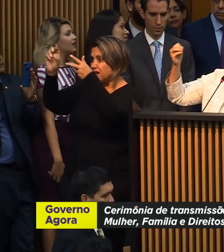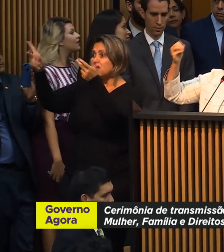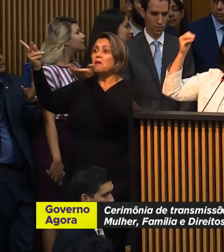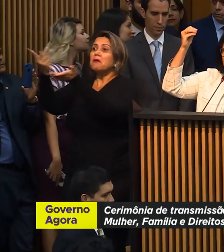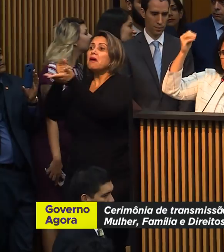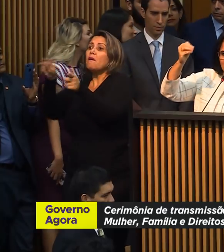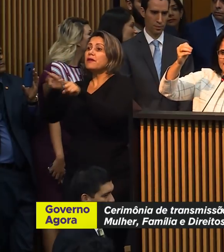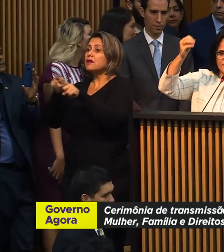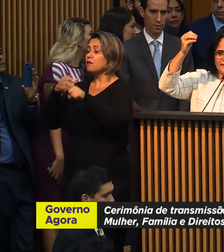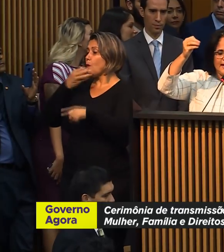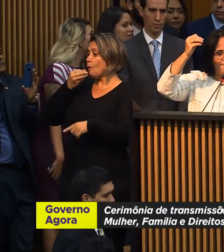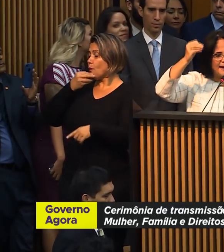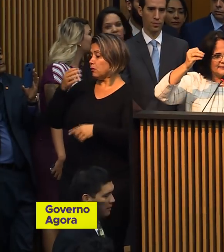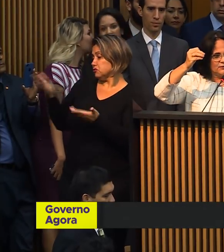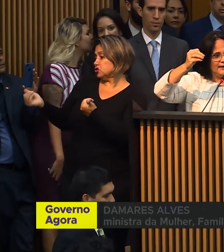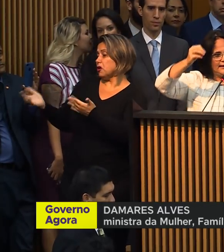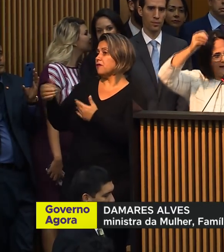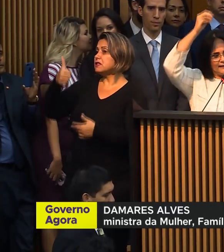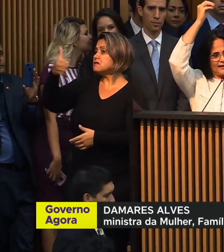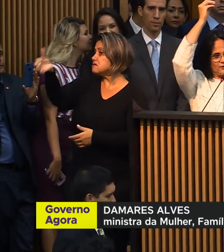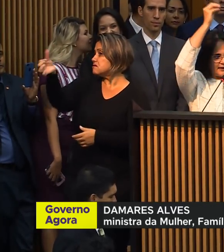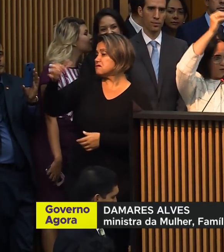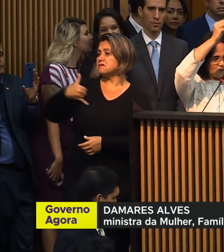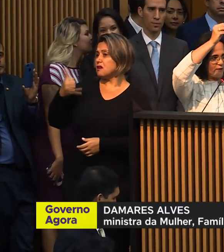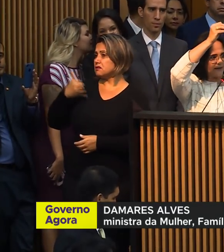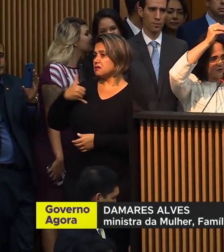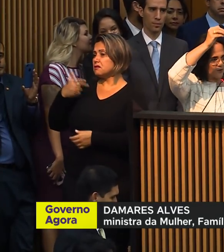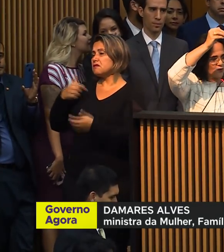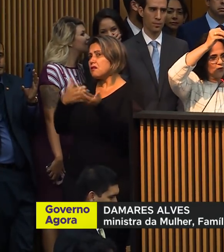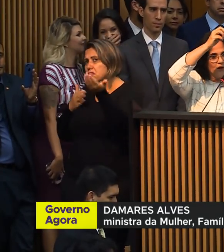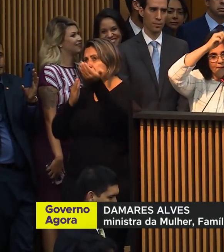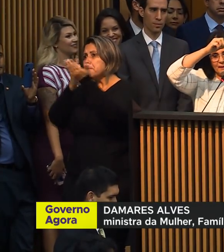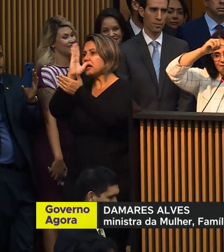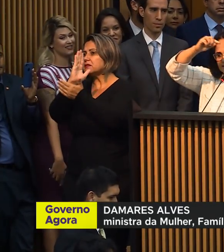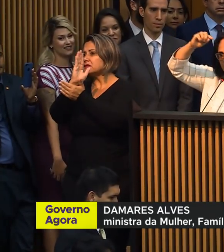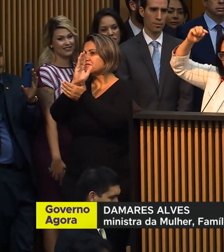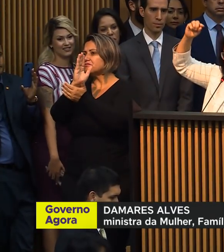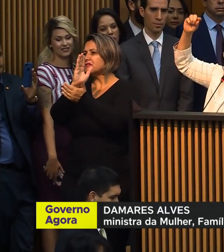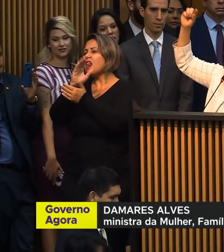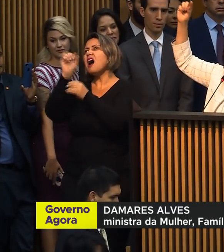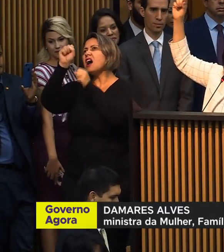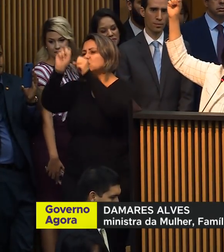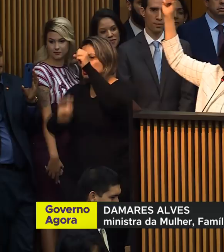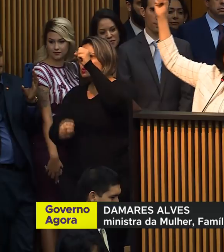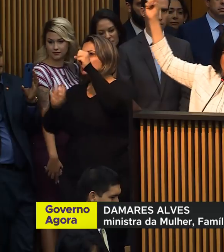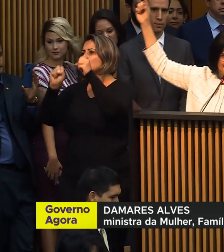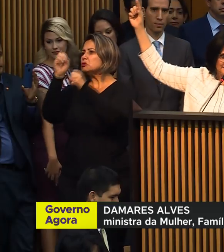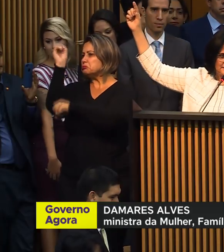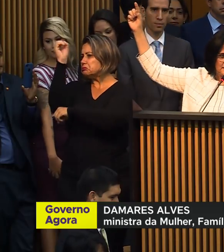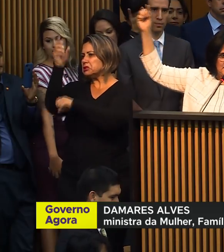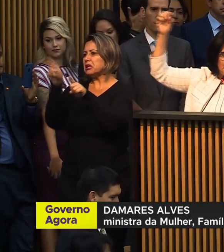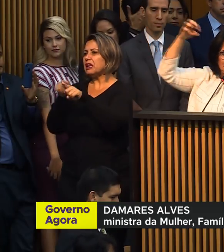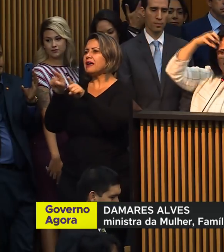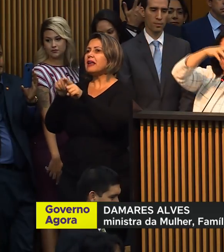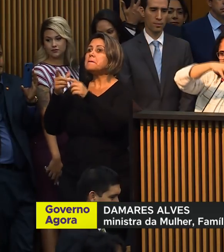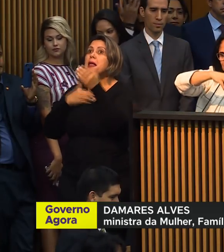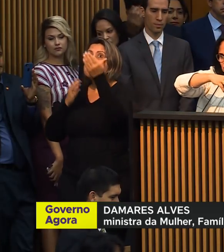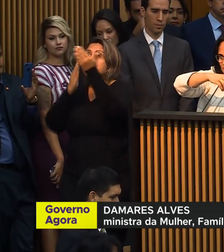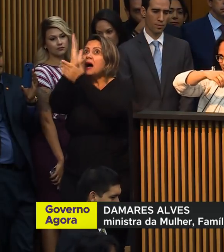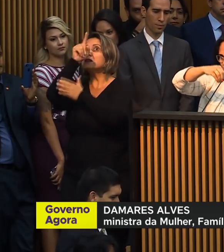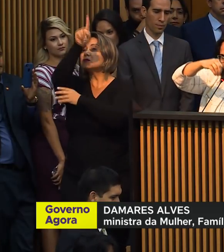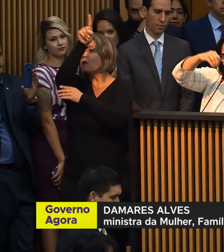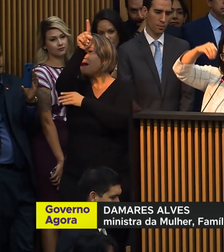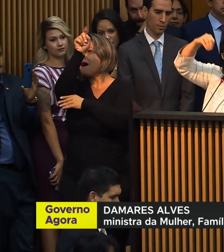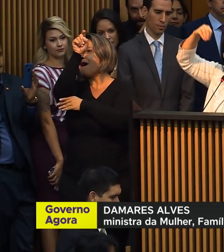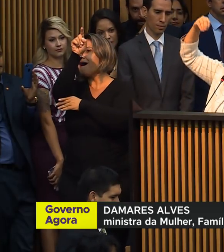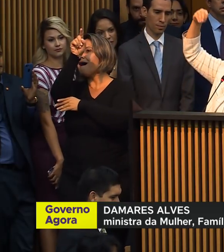menino de 16 anos faz o Enem, passa no Enem, lá no interior do Rio Grande do Sul, para fazer medicina lá no Amapá. Ele é retirado